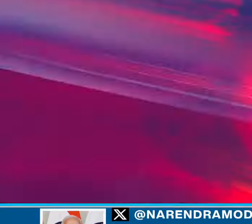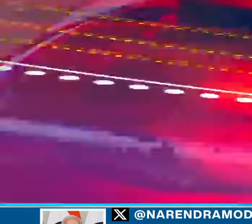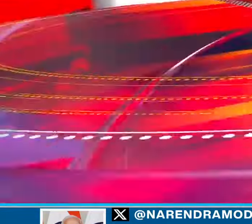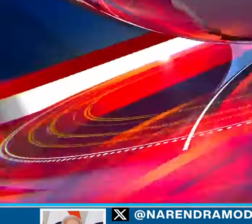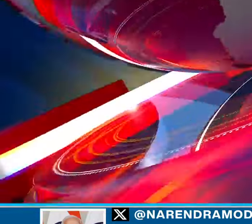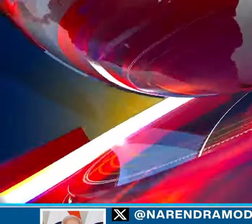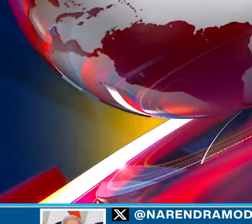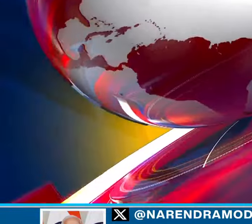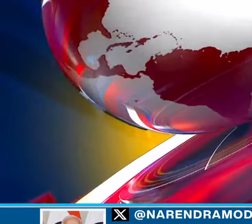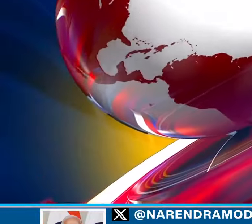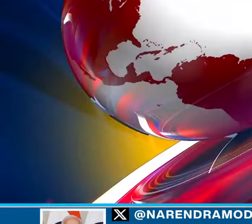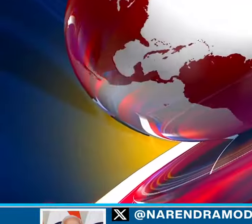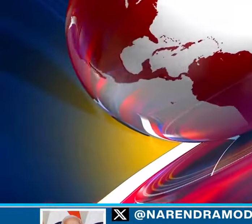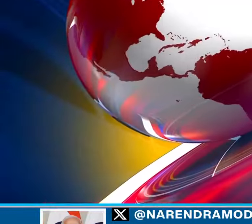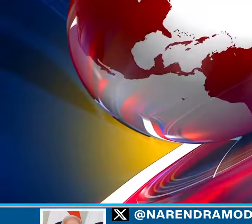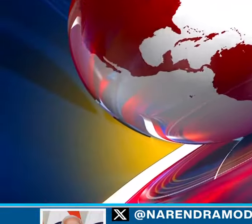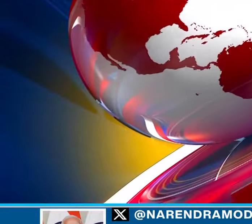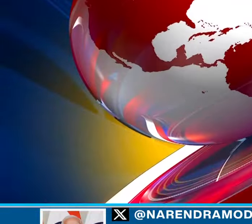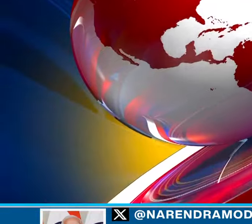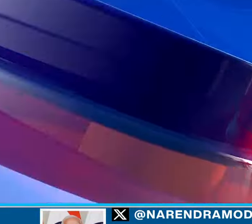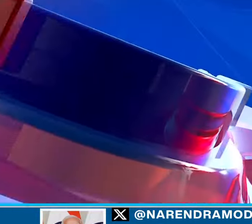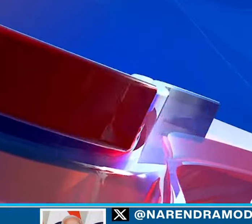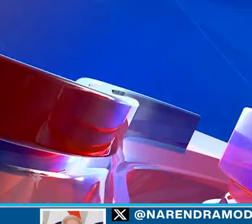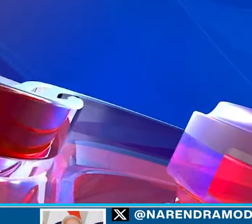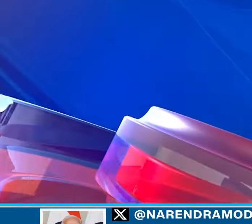دینے